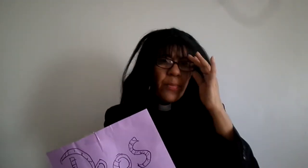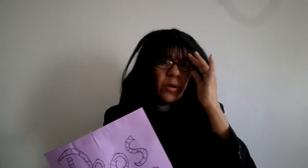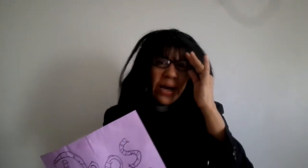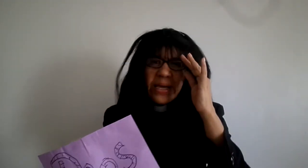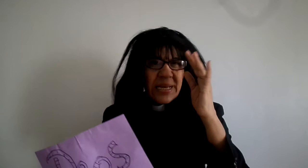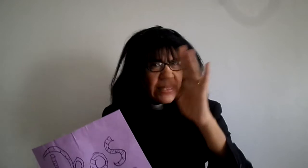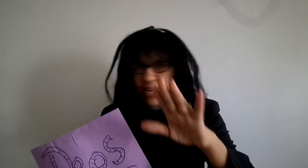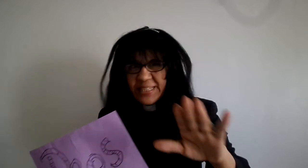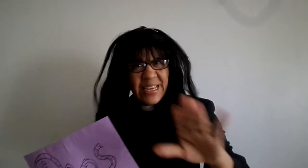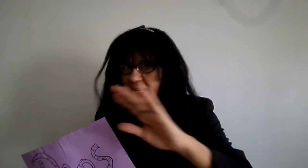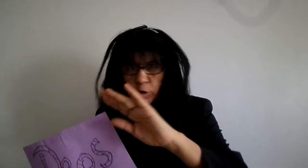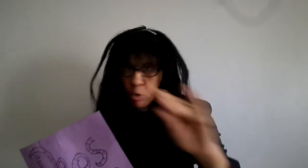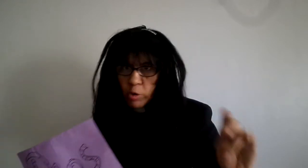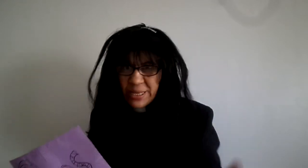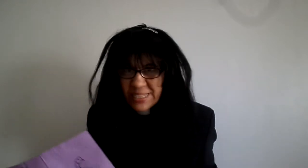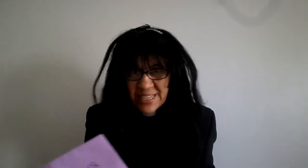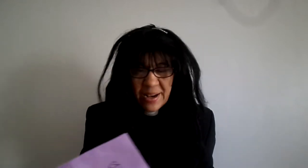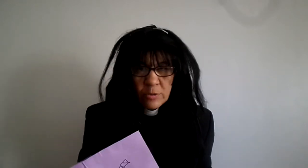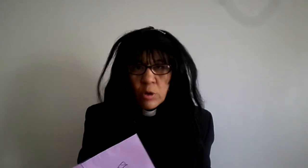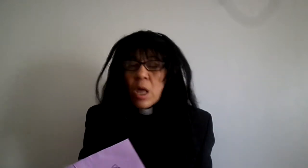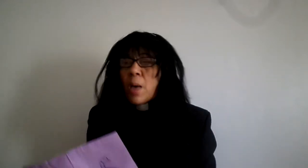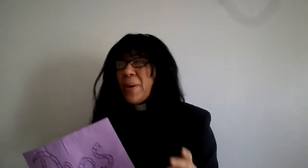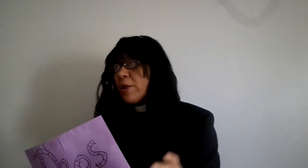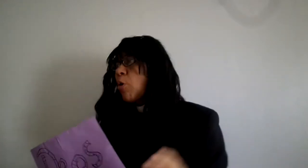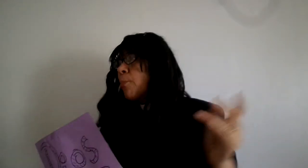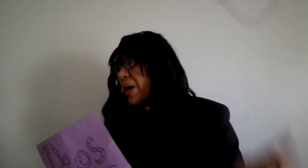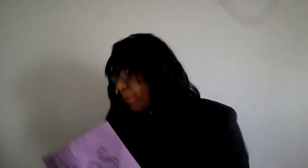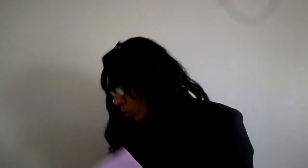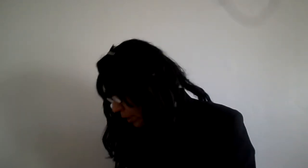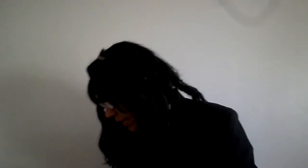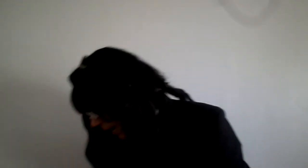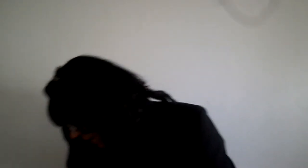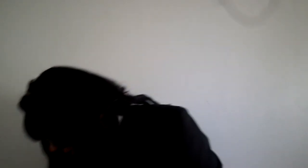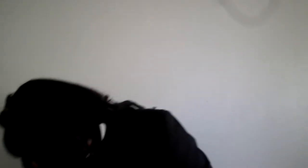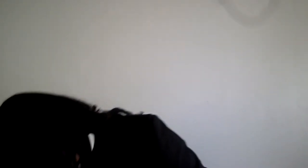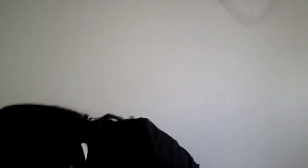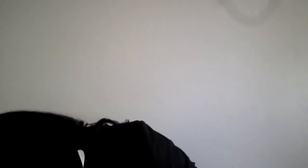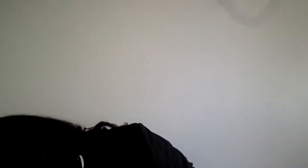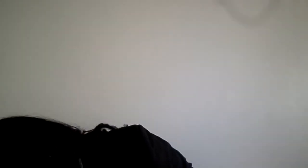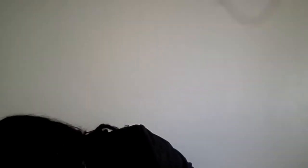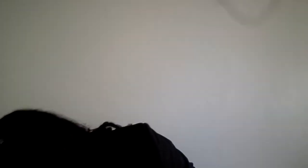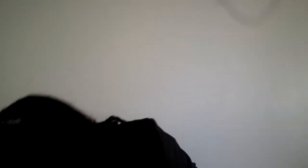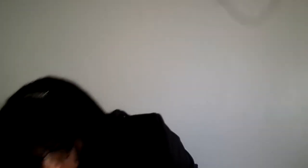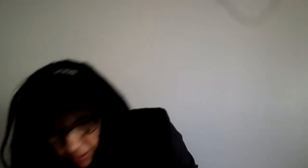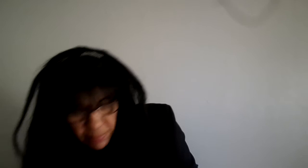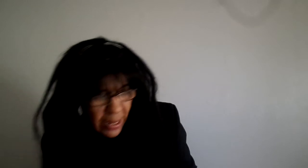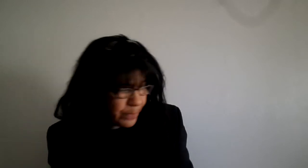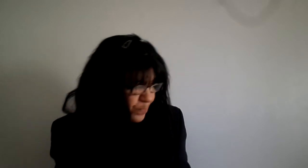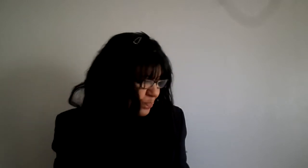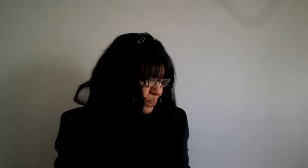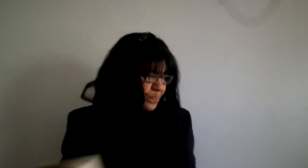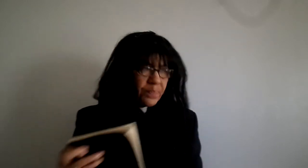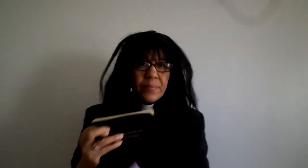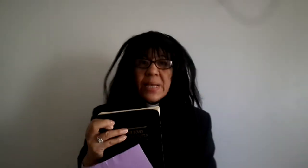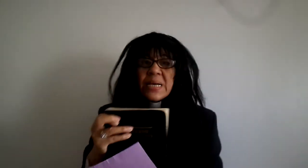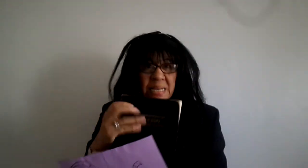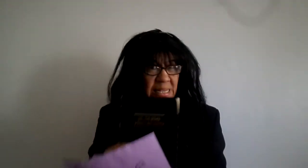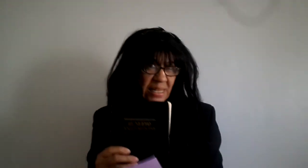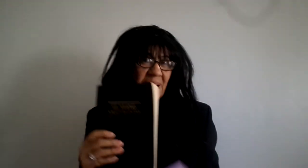por ahí, nadie lo cogían de sándalo. Pero vemos que ahí se practica la Biblia y se la